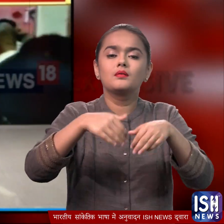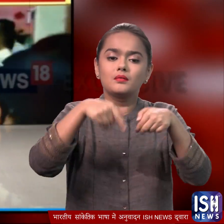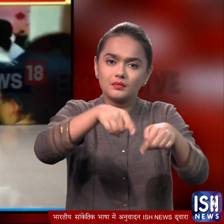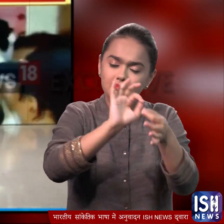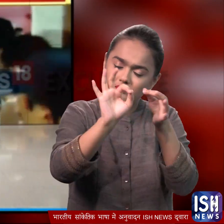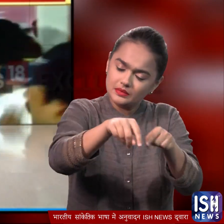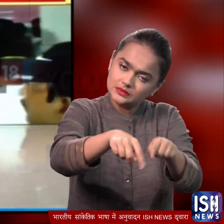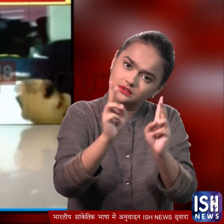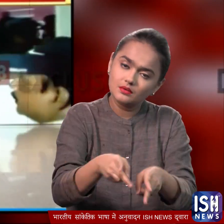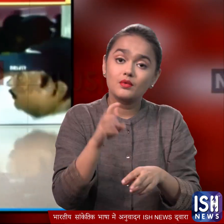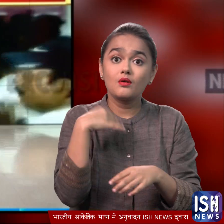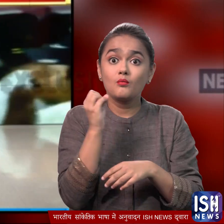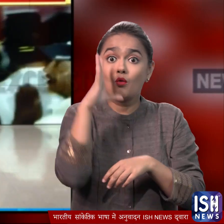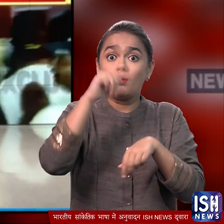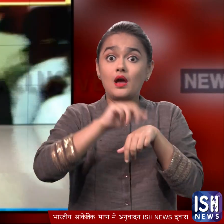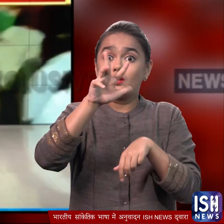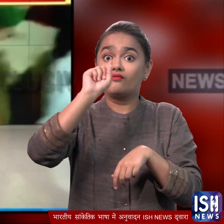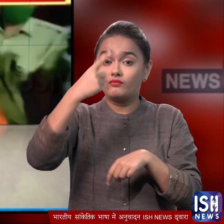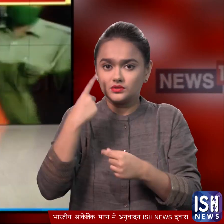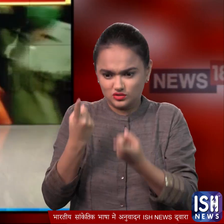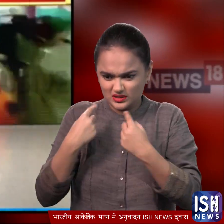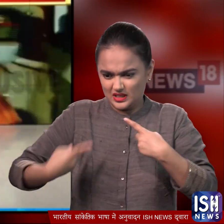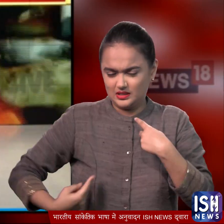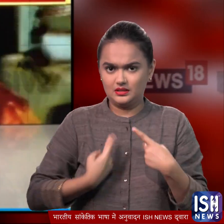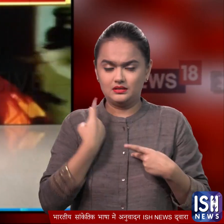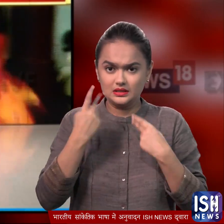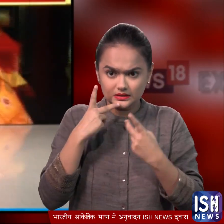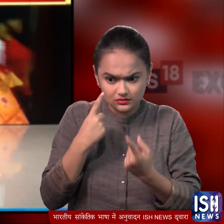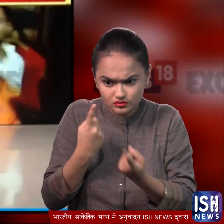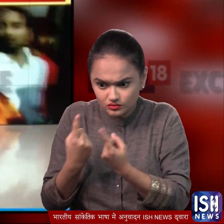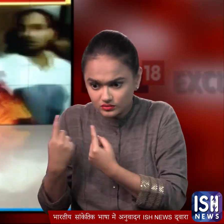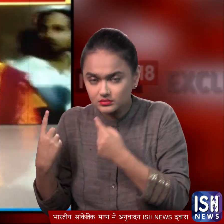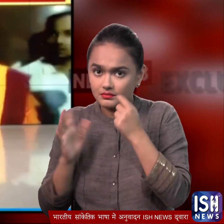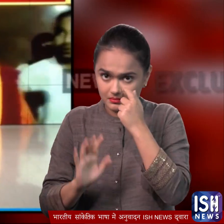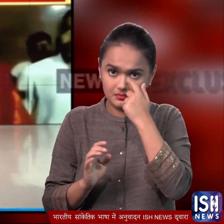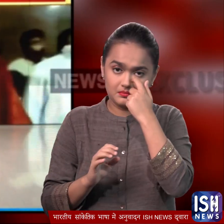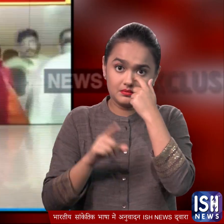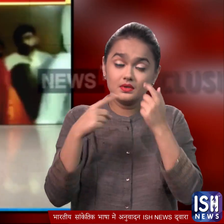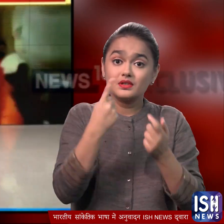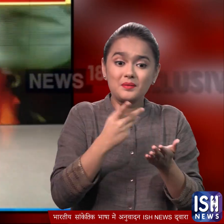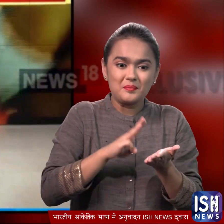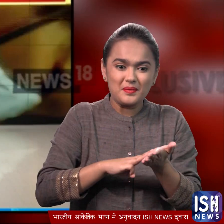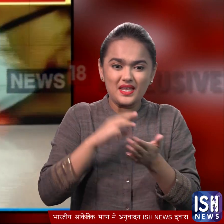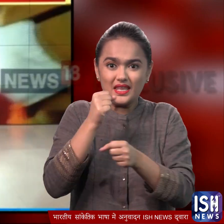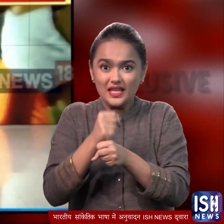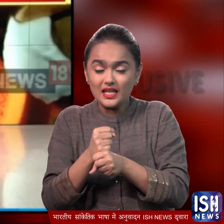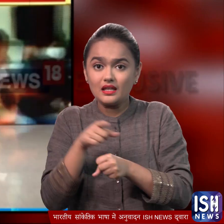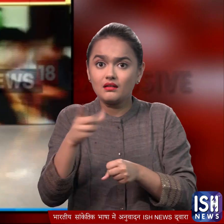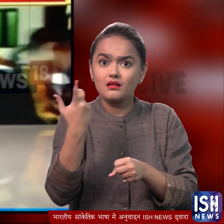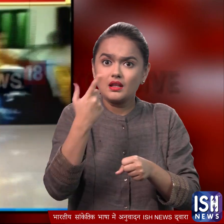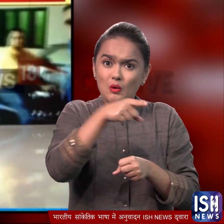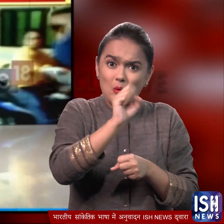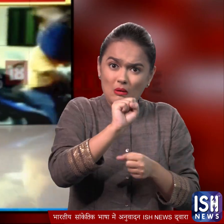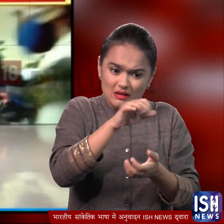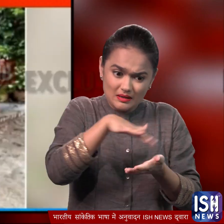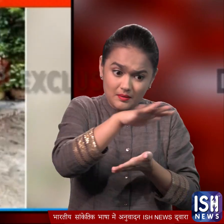इससे पहले सुबह 8 बजे पोस्टमार्टम होगा। ये बात पहले ही साफ हो चुकी थी कि महंत नरेंद्र गिरी को उनके मठ में ही भू समाधि